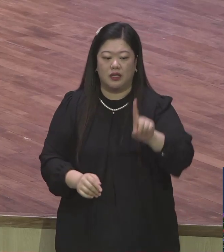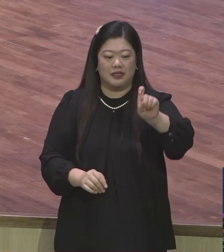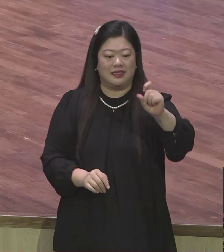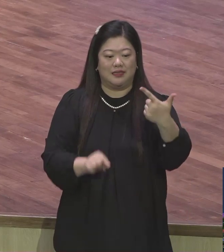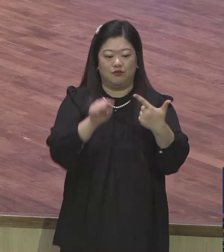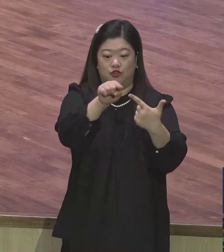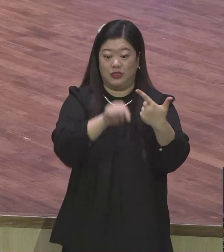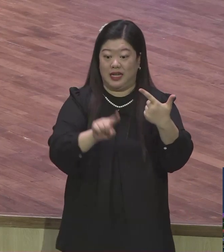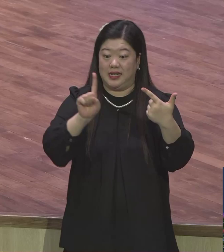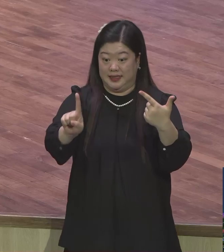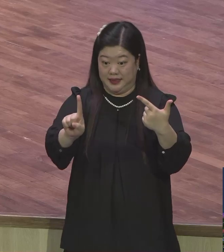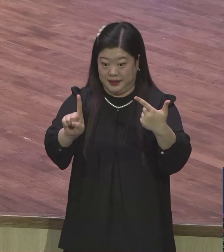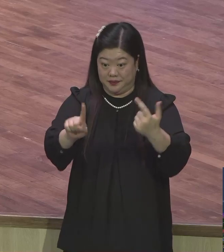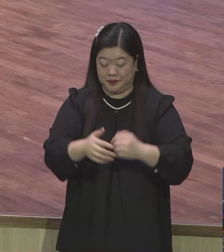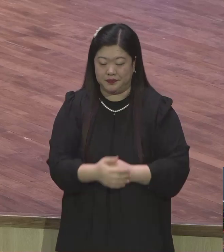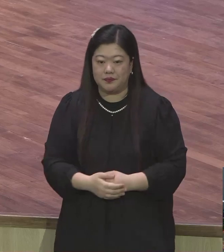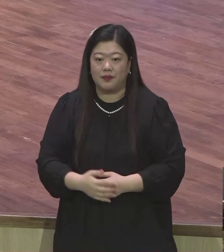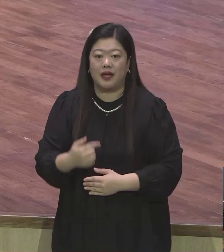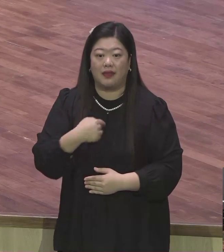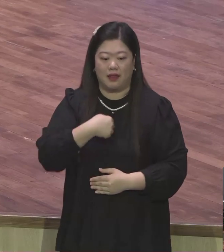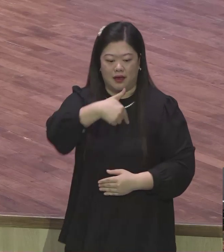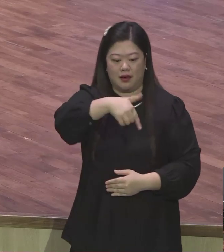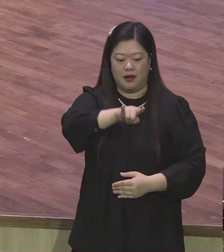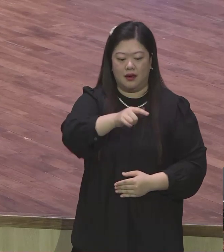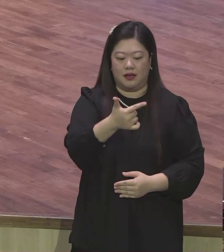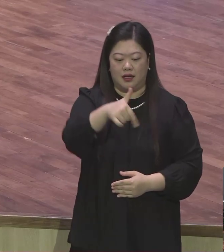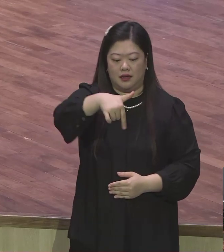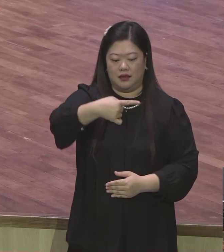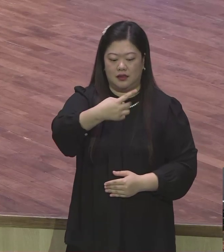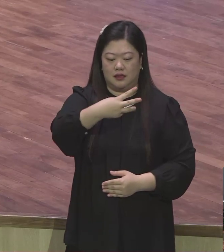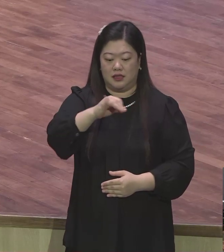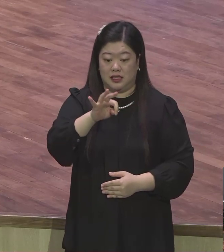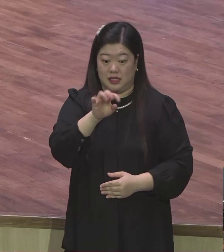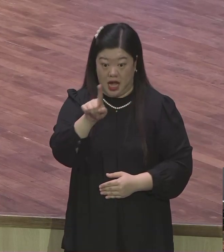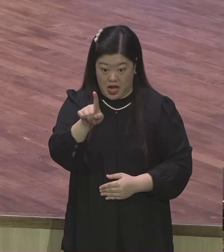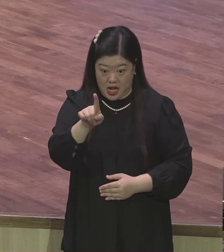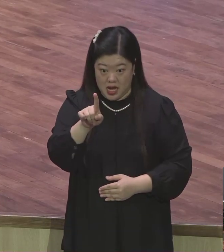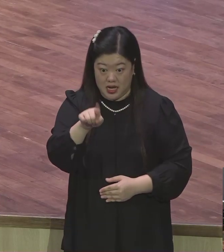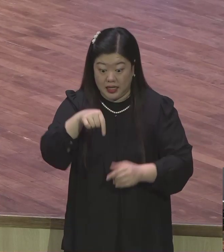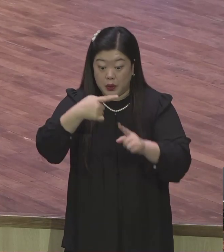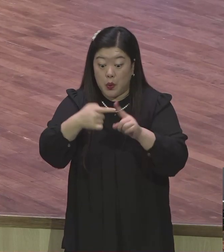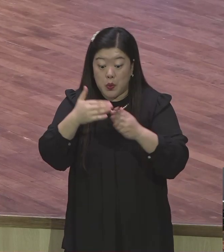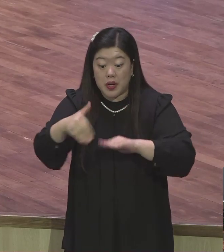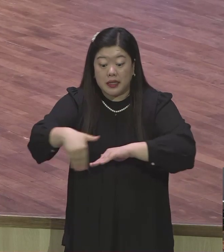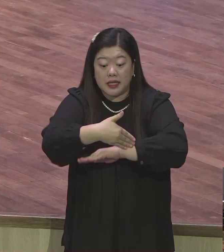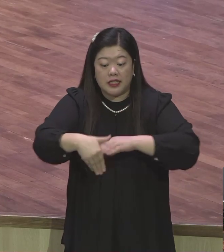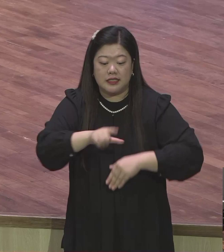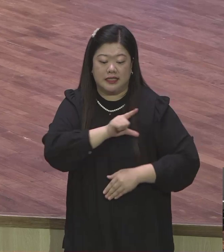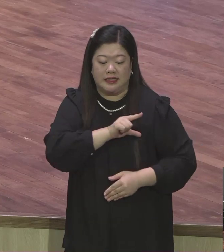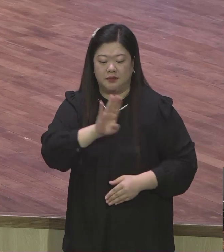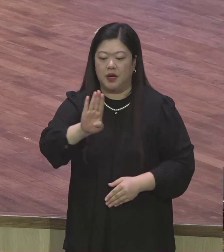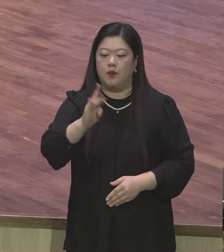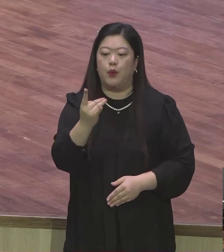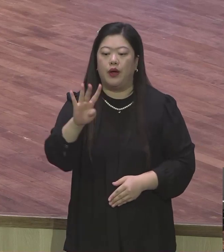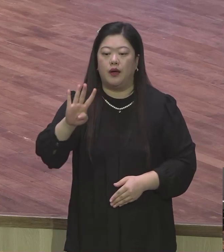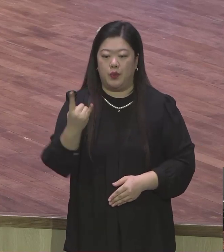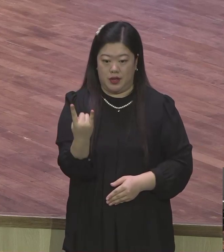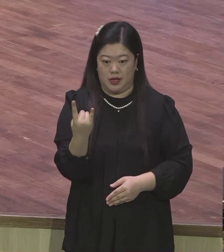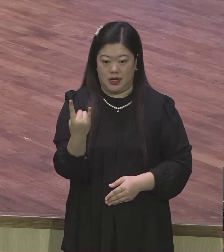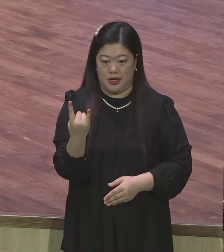1절입니다. 내가 갱그리아 교회의 일꾼으로 있는 우리 자매 베베를 내게 추천하노니